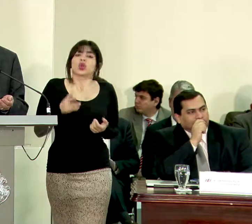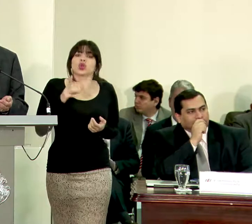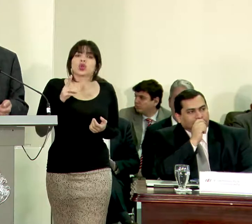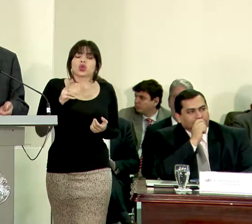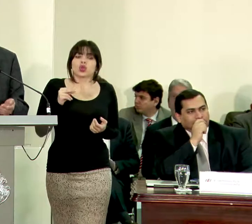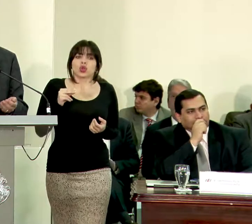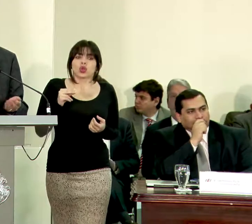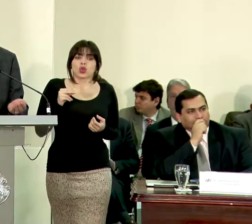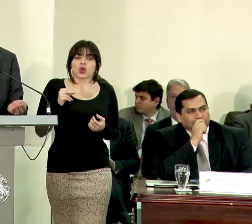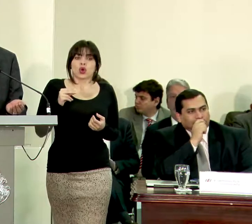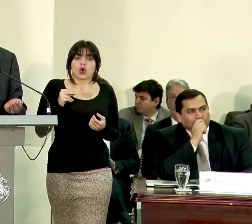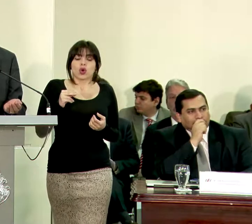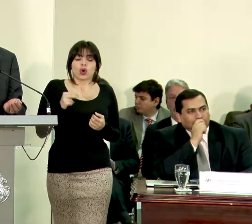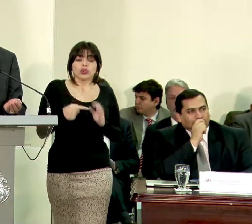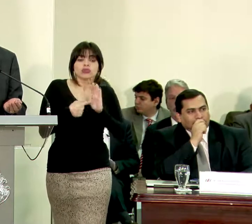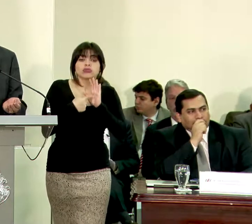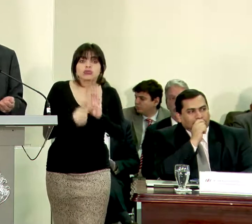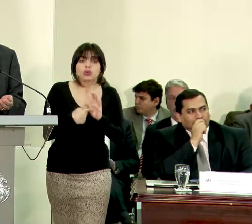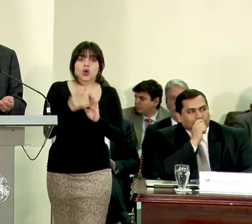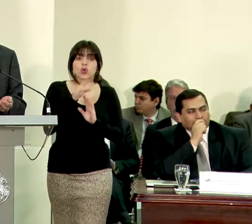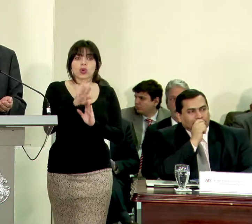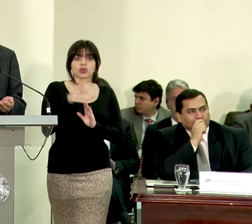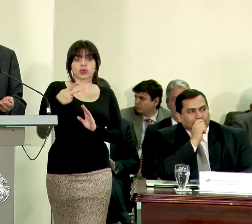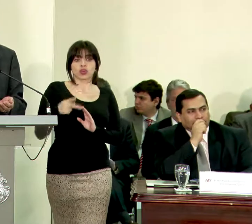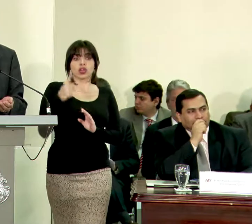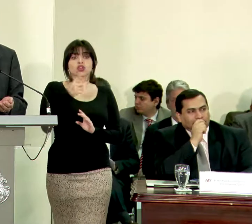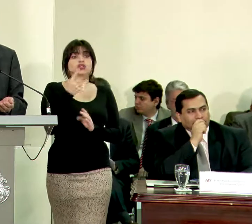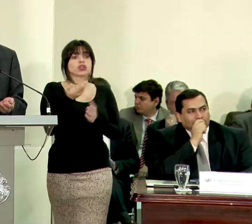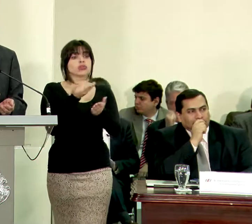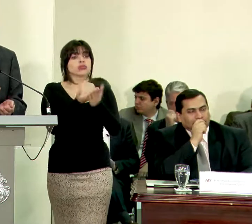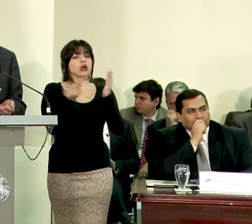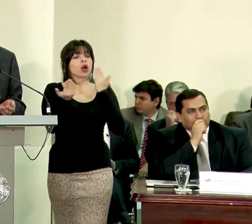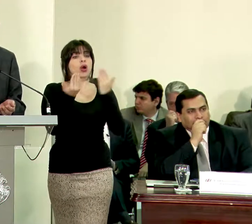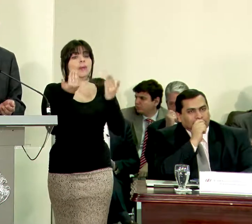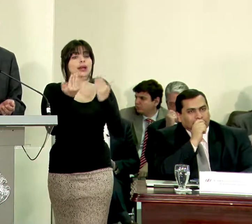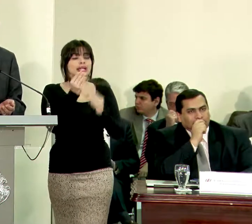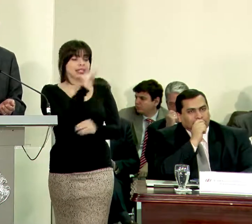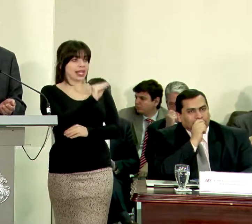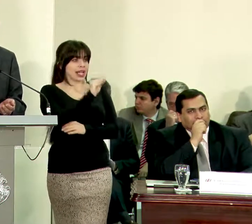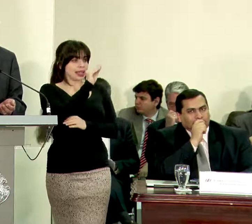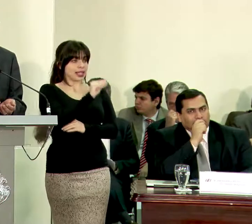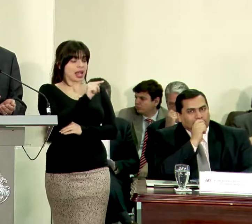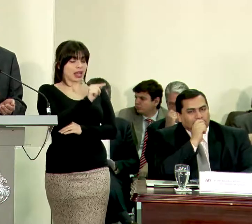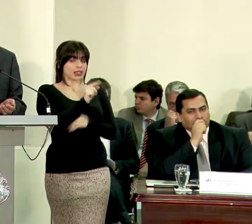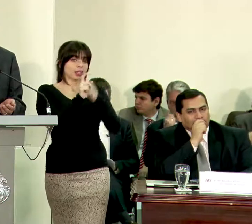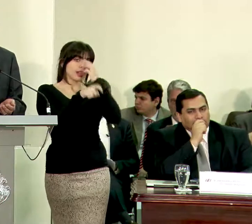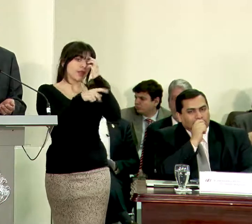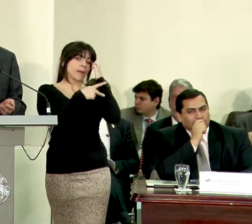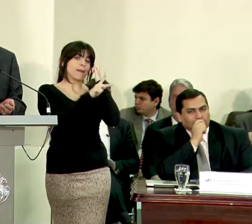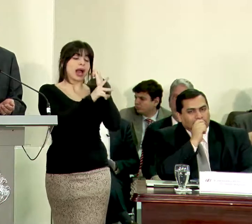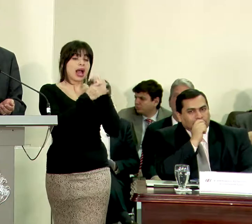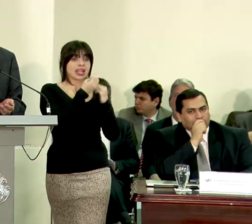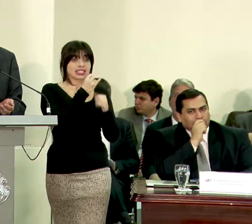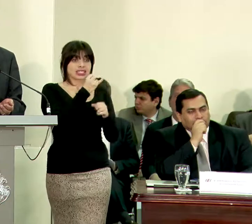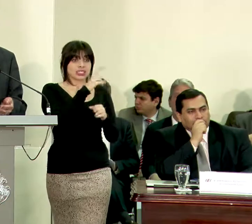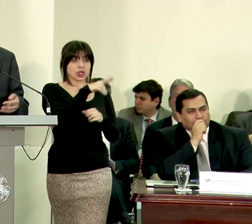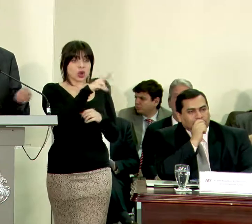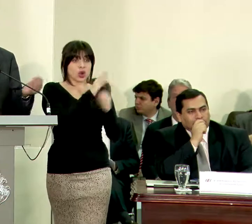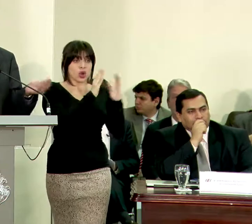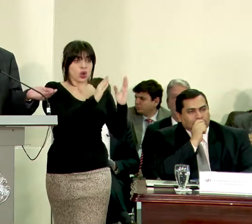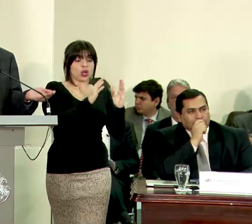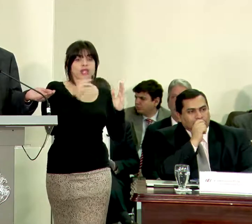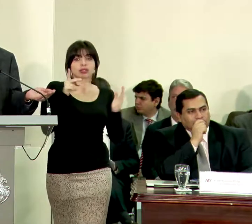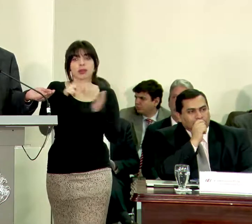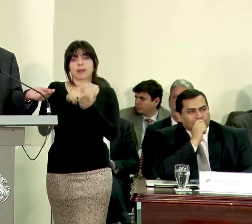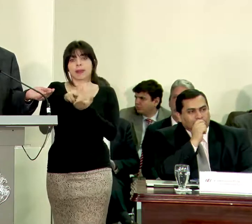le expone cuál es ese riesgo, sino que solo le pone la comparación entre la tasa que tiene que pagar en una operación en colones y